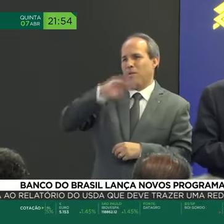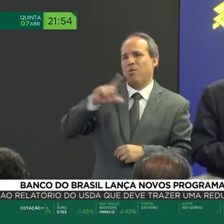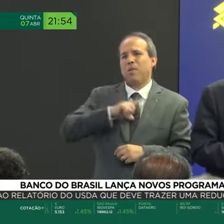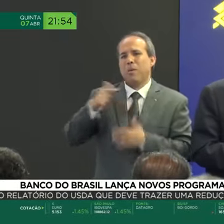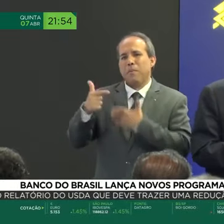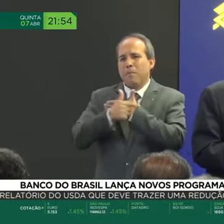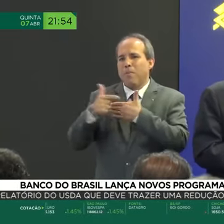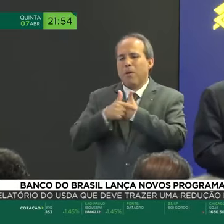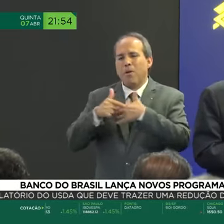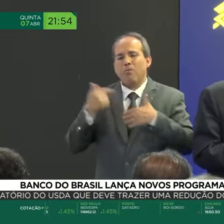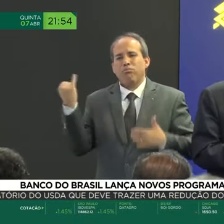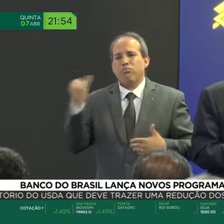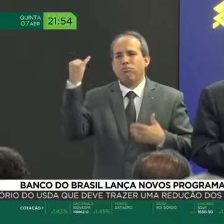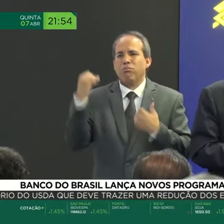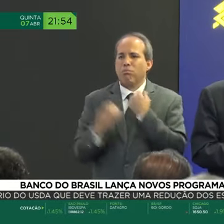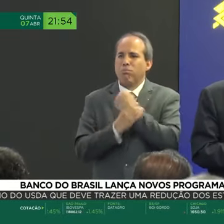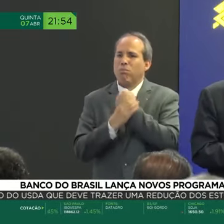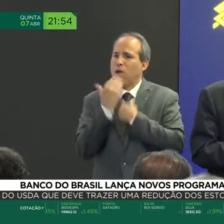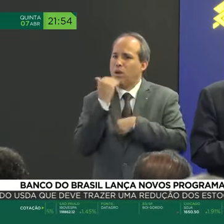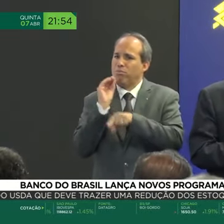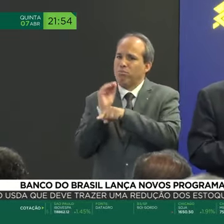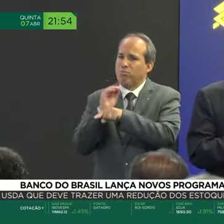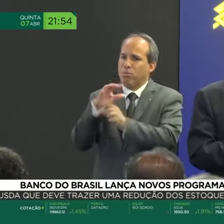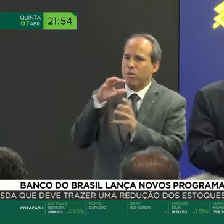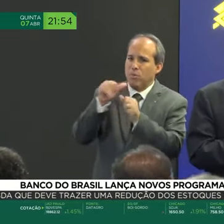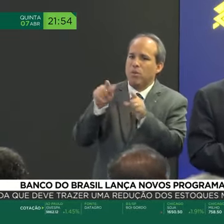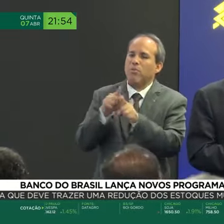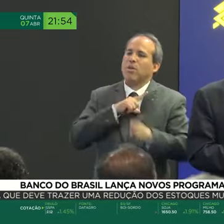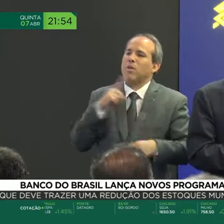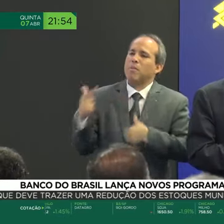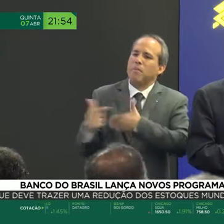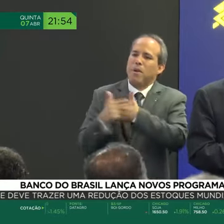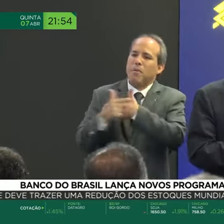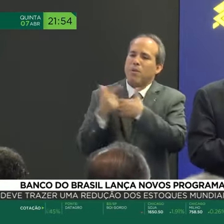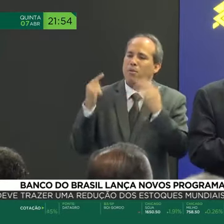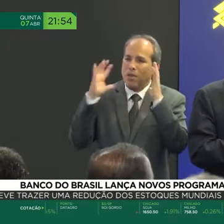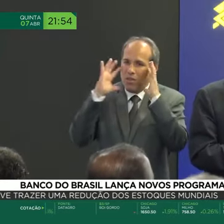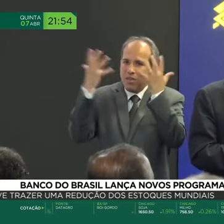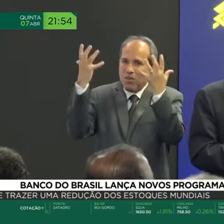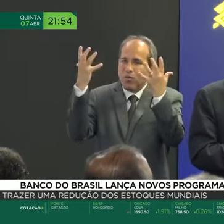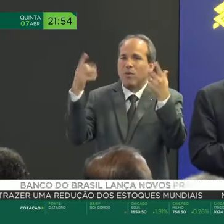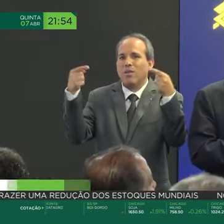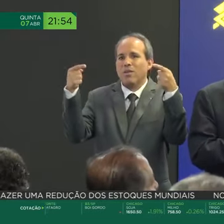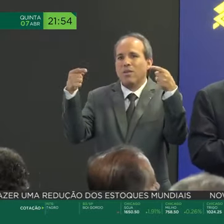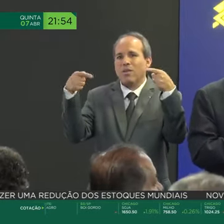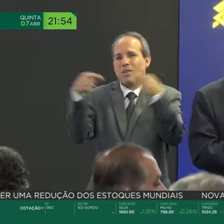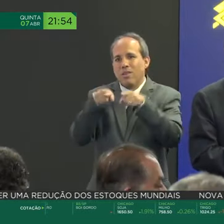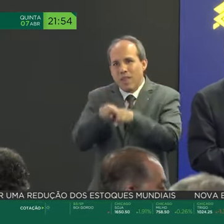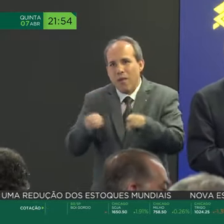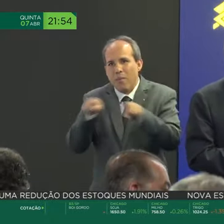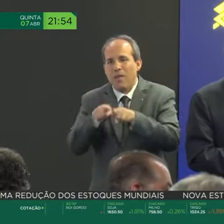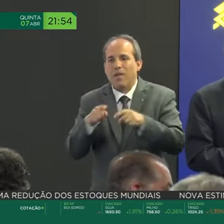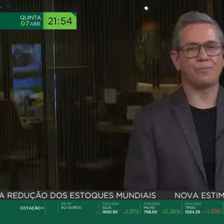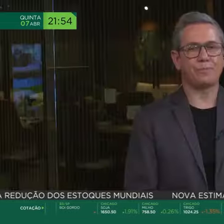decisivo na segurança alimentar do mundo e ter um papel decisivo a Justamente na segurança